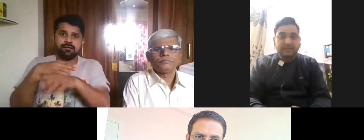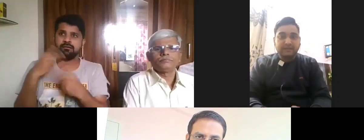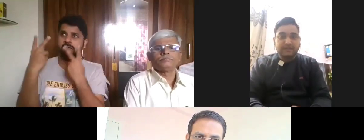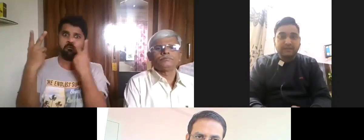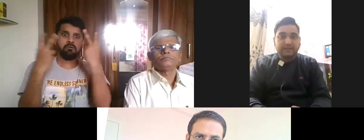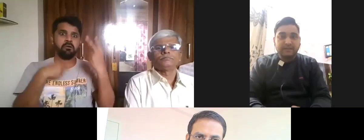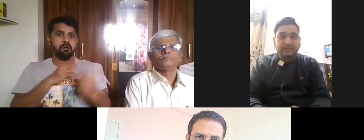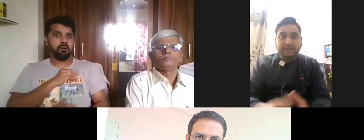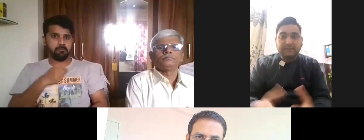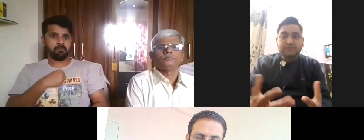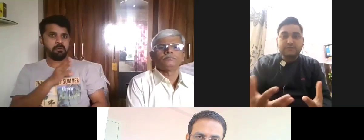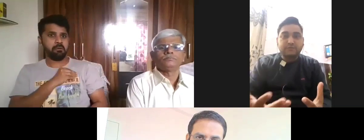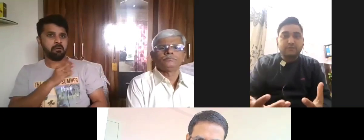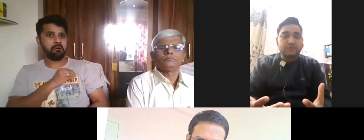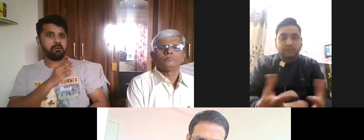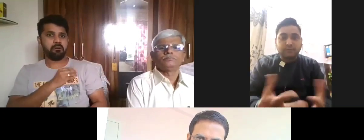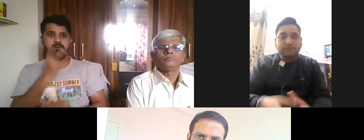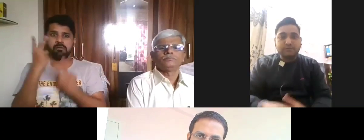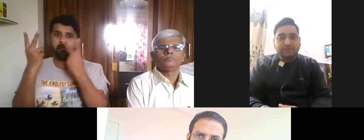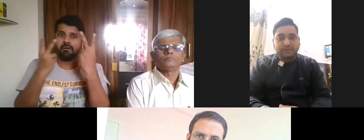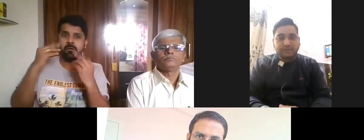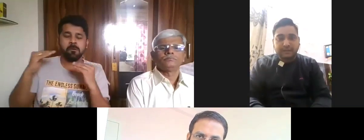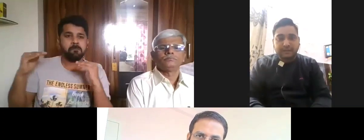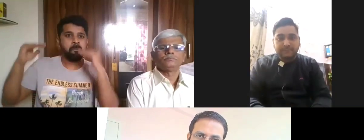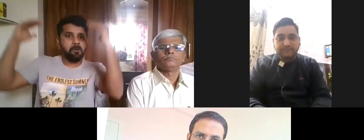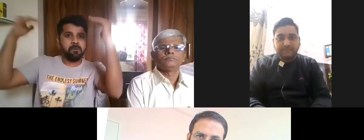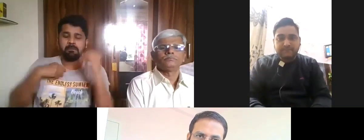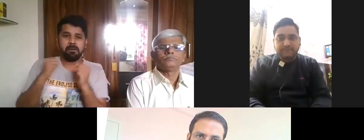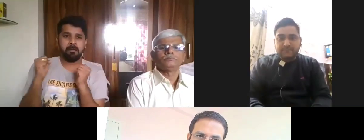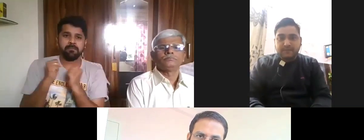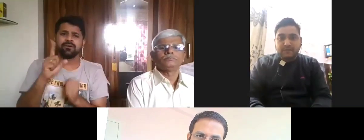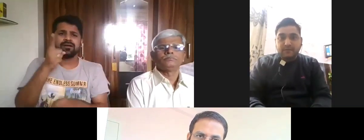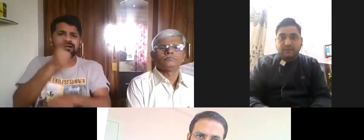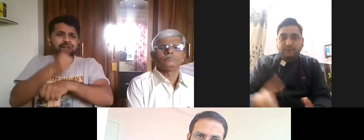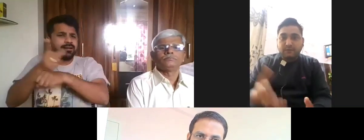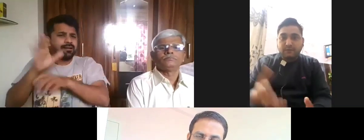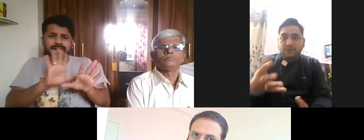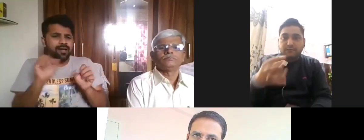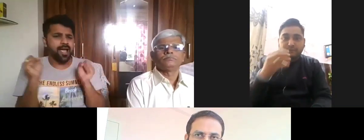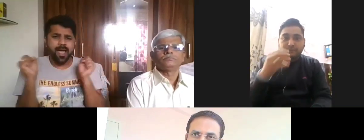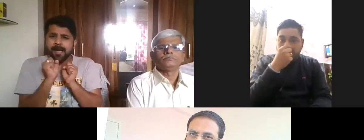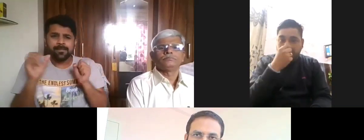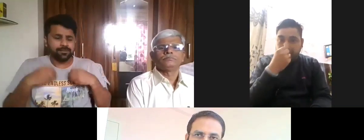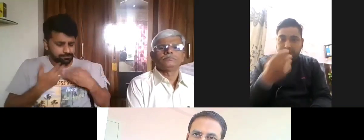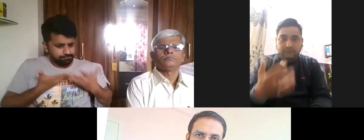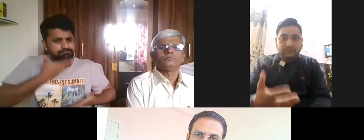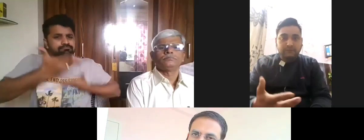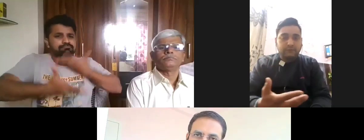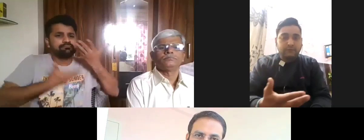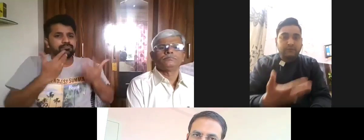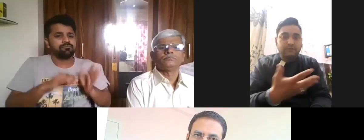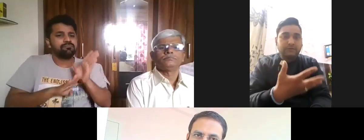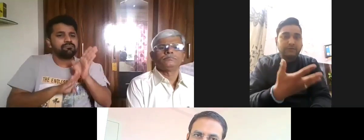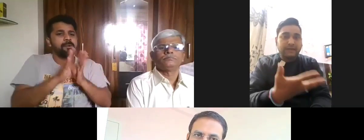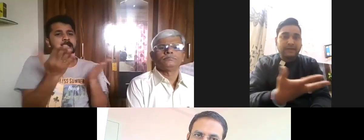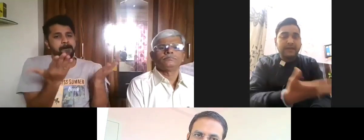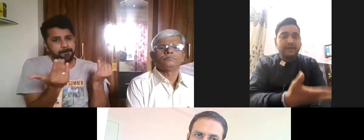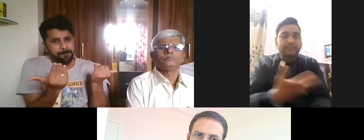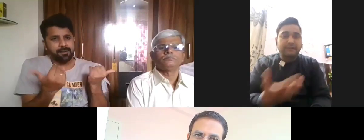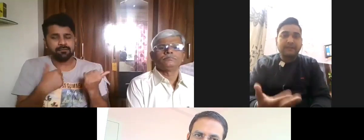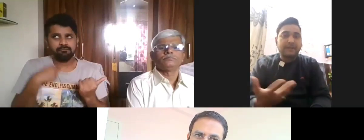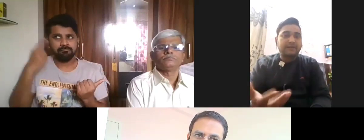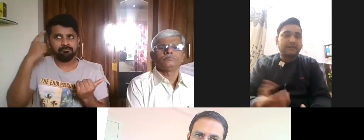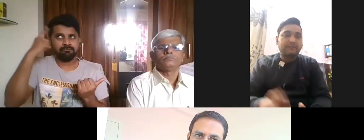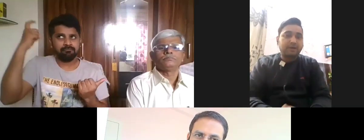बहुत टेंशन होती थी कि मैं स्कूल, दूसरे लोग जो बोल सुन सकते हैं वो, उनके